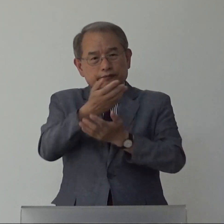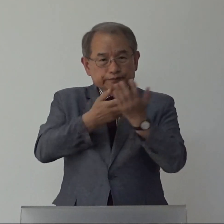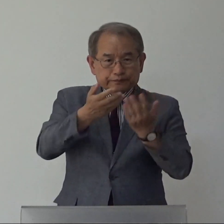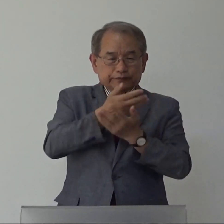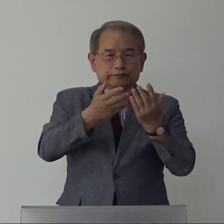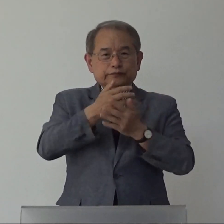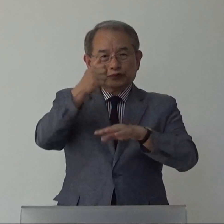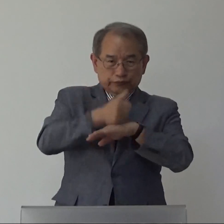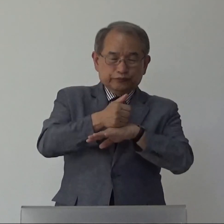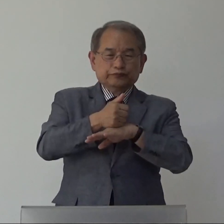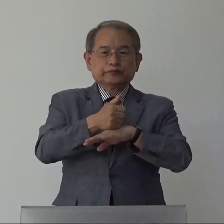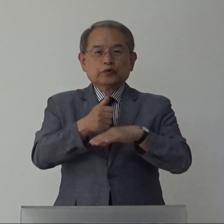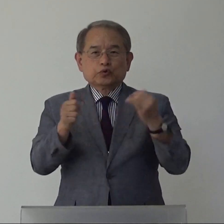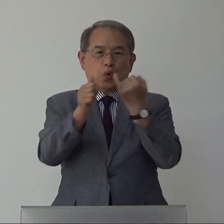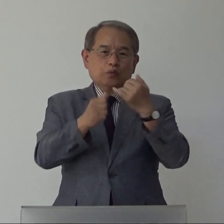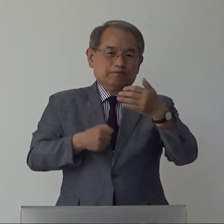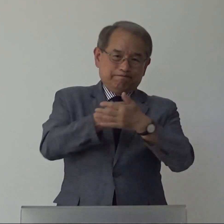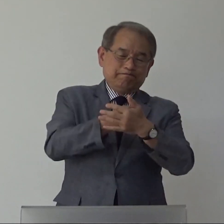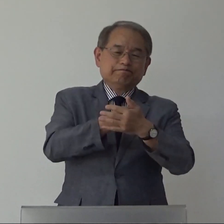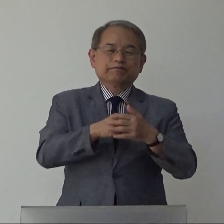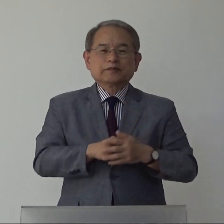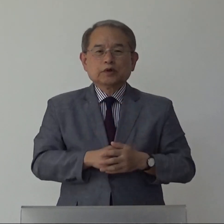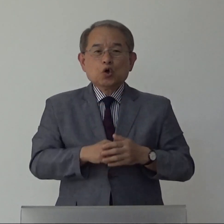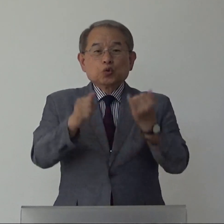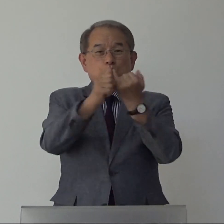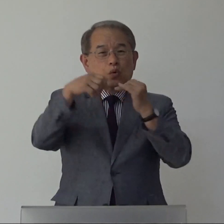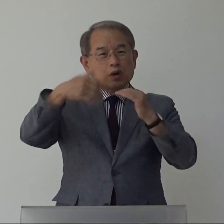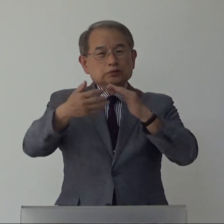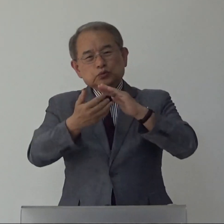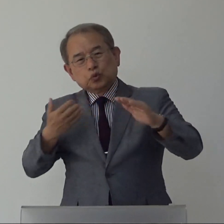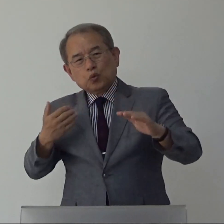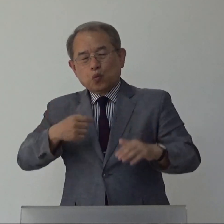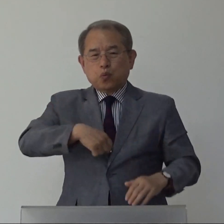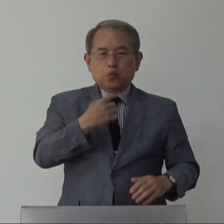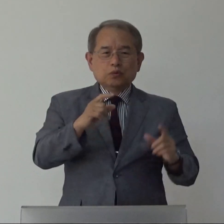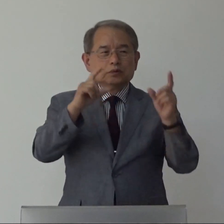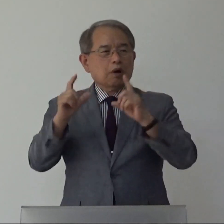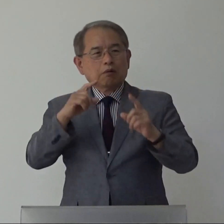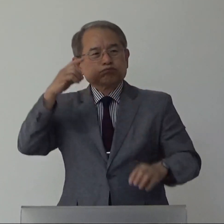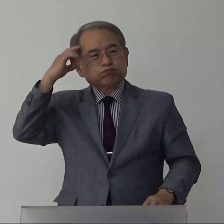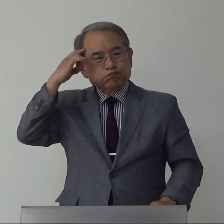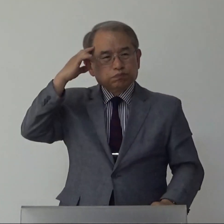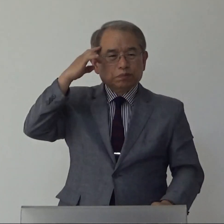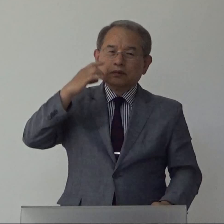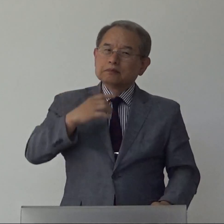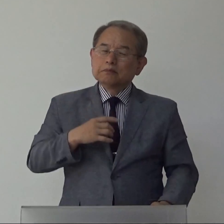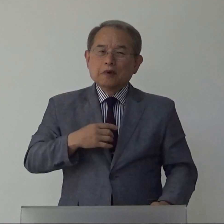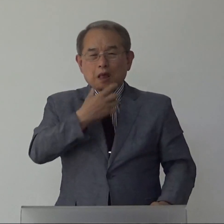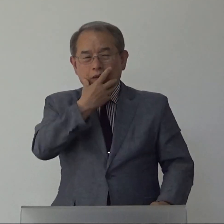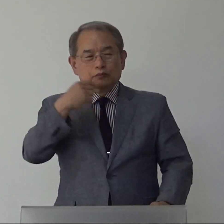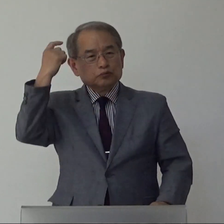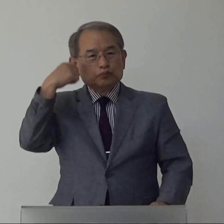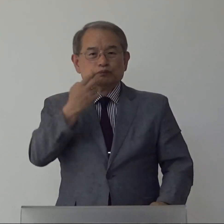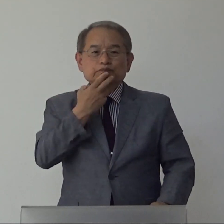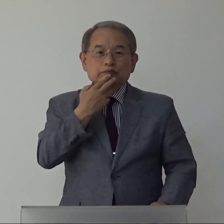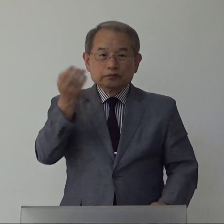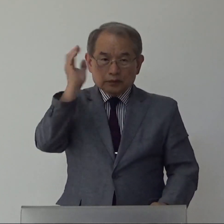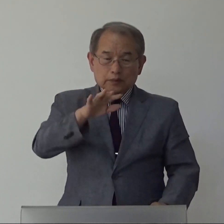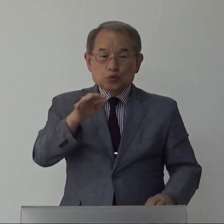총각이 결혼해서 서로 눈이 맞고 연애하고 또 결혼을 결심하기까지, 결혼 전에는